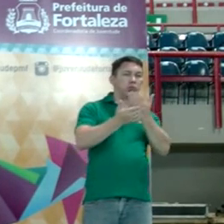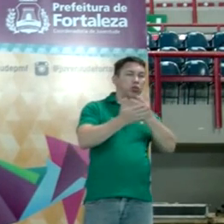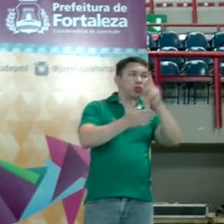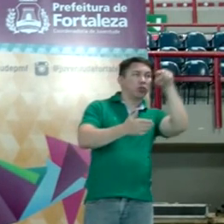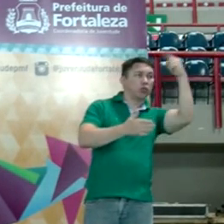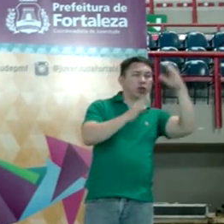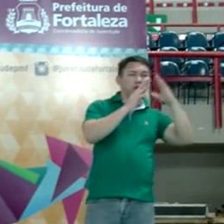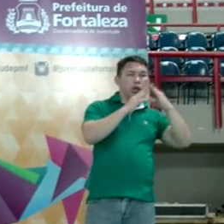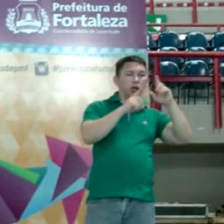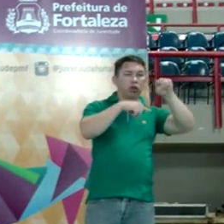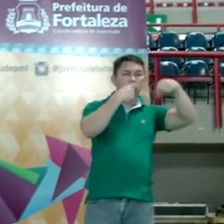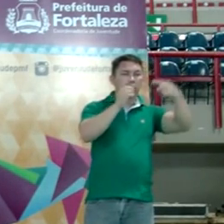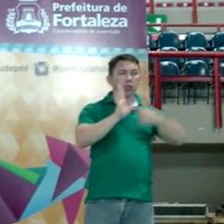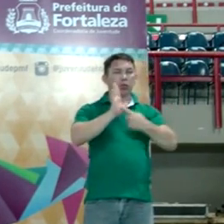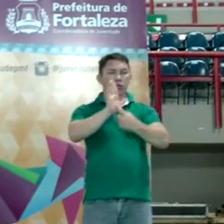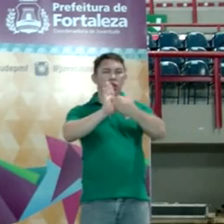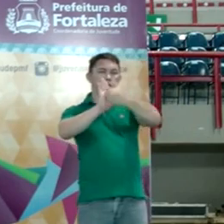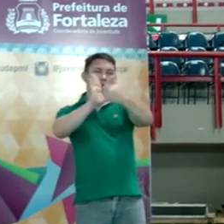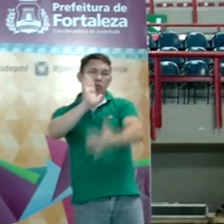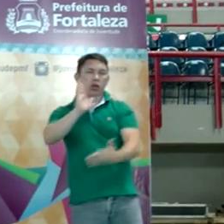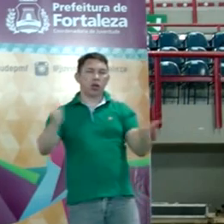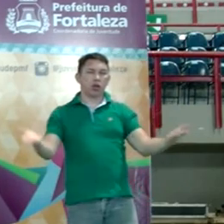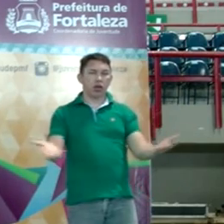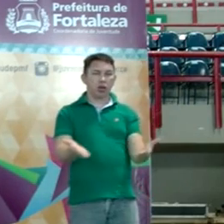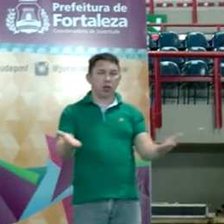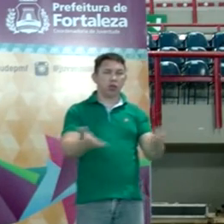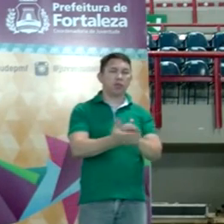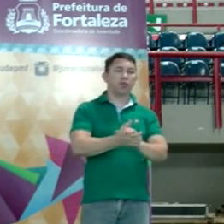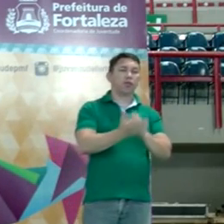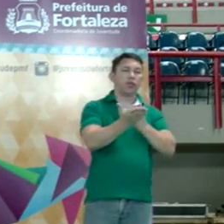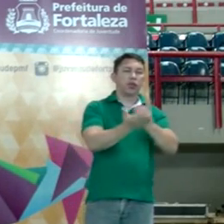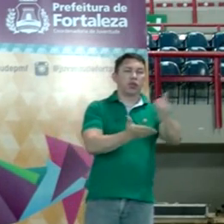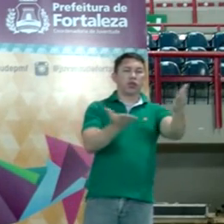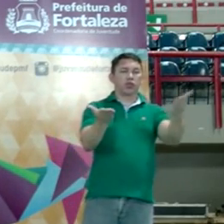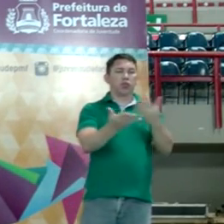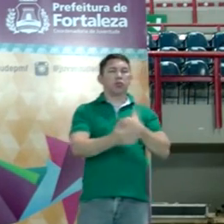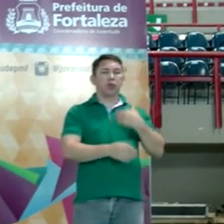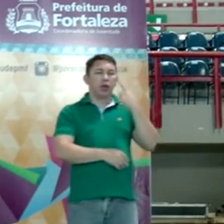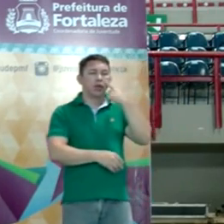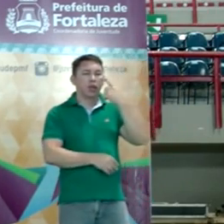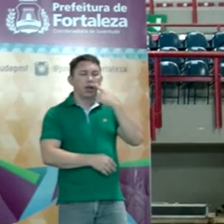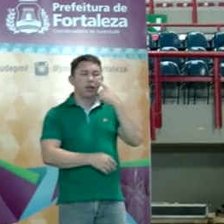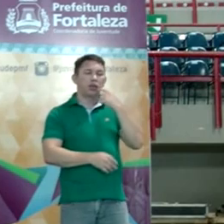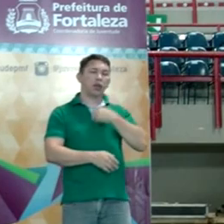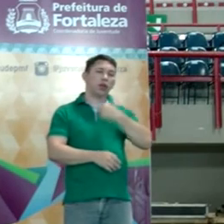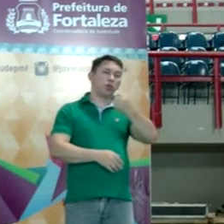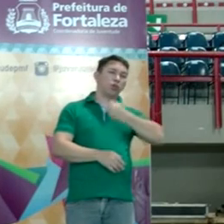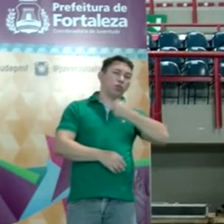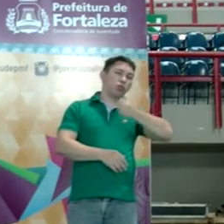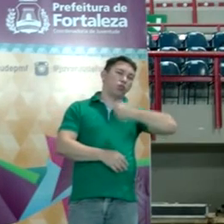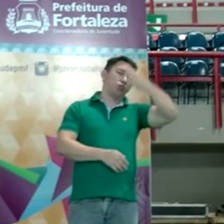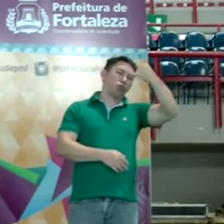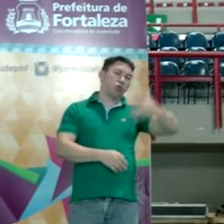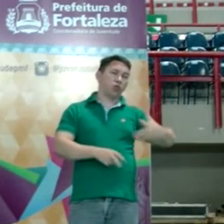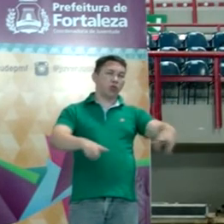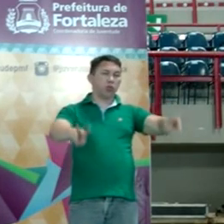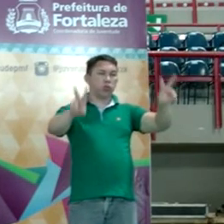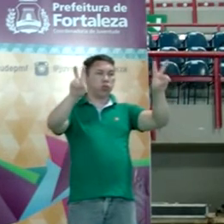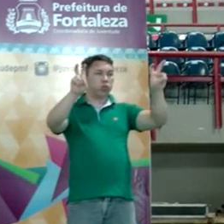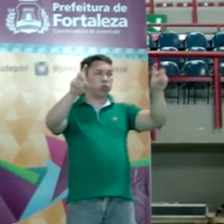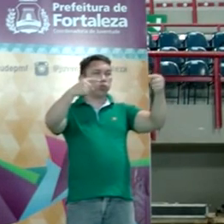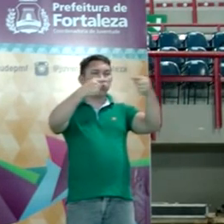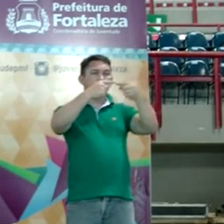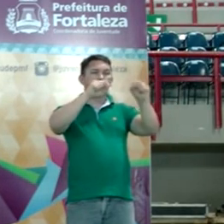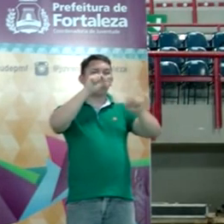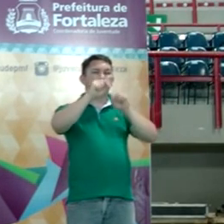pouco depois, mas a gente vai tentar mostrar isso aí. Vamos começar com a reportagem, porque na realidade a questão fala sobre esse tema,